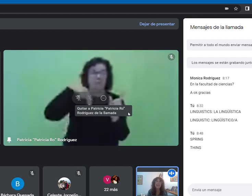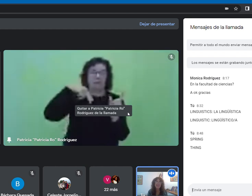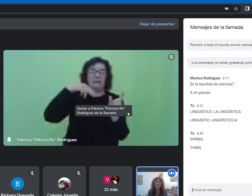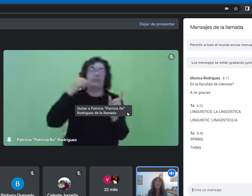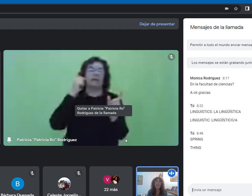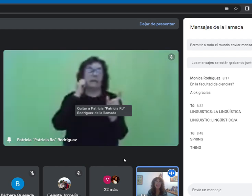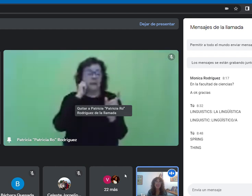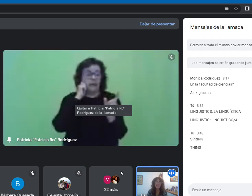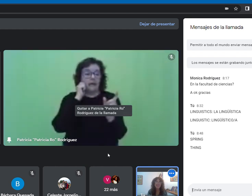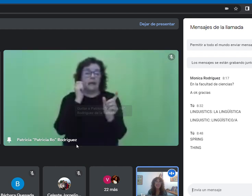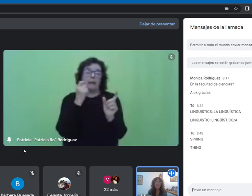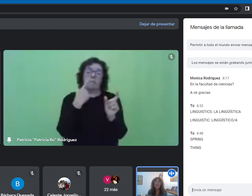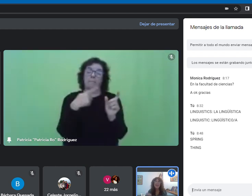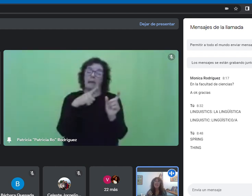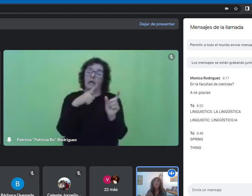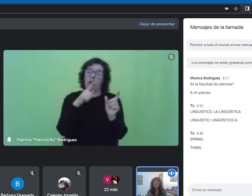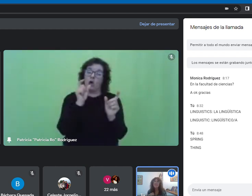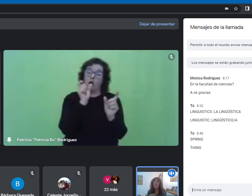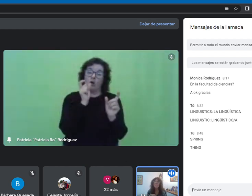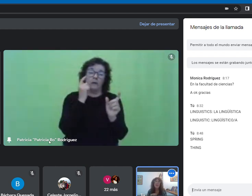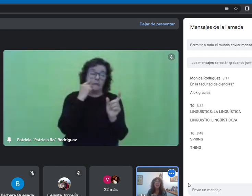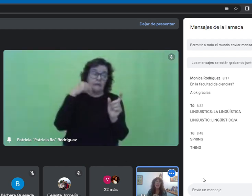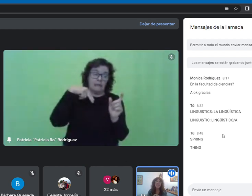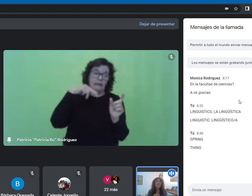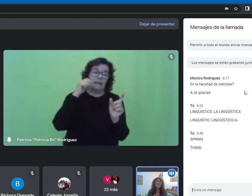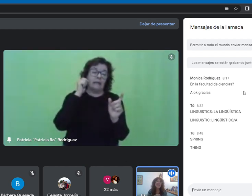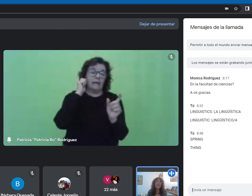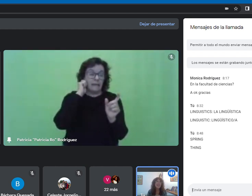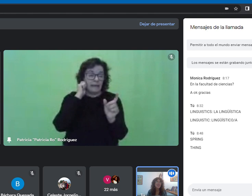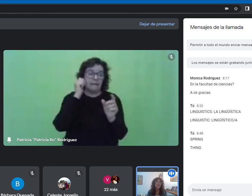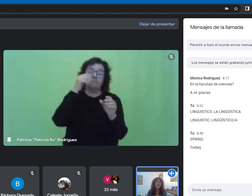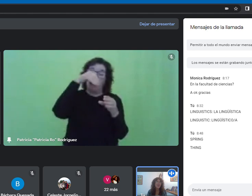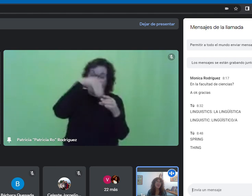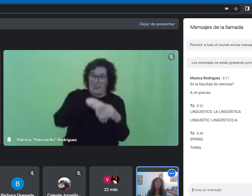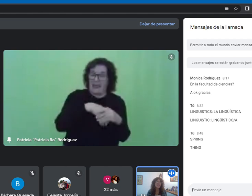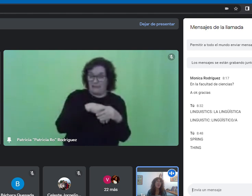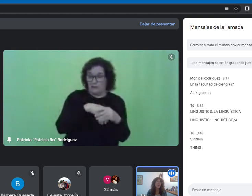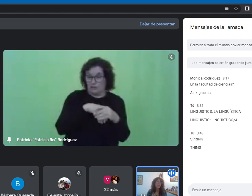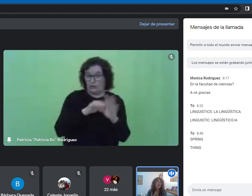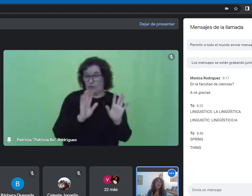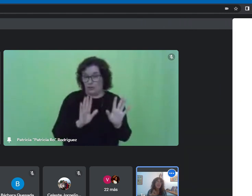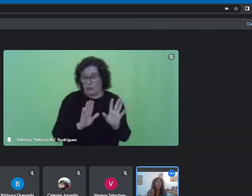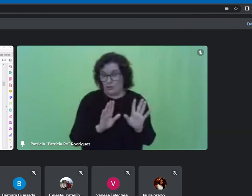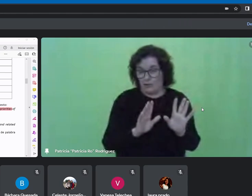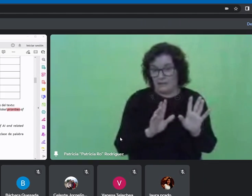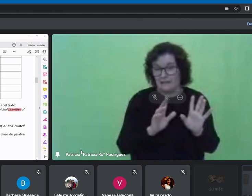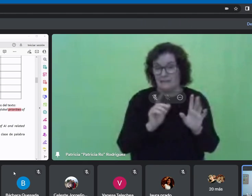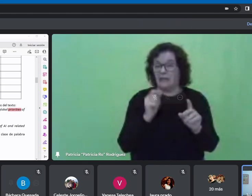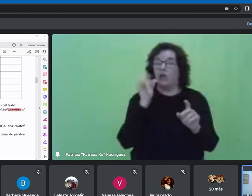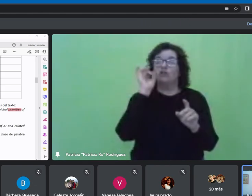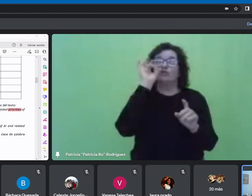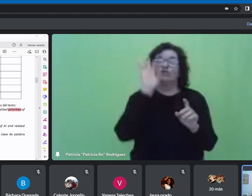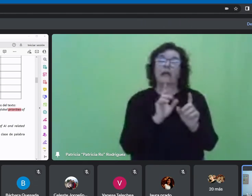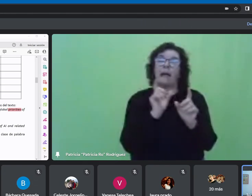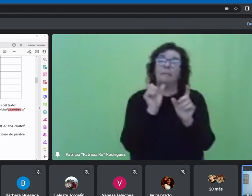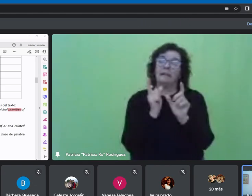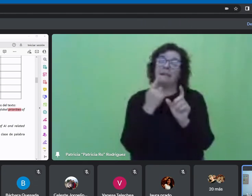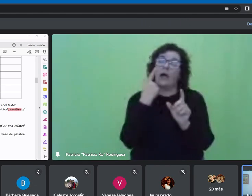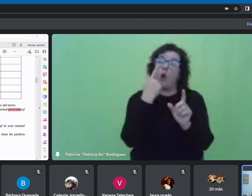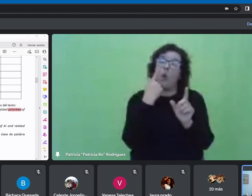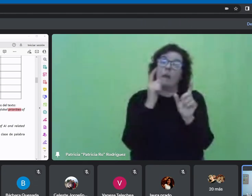tiene ing, ¿sí? Entonces, en este caso, esta era tramposa y era para ver